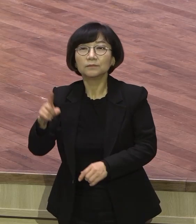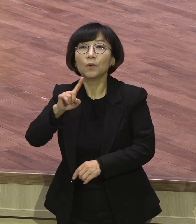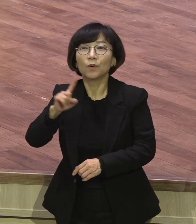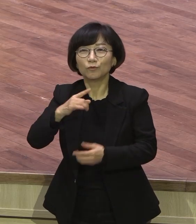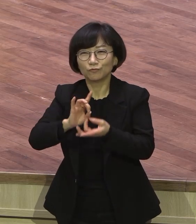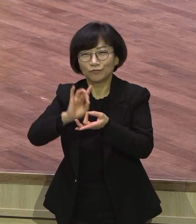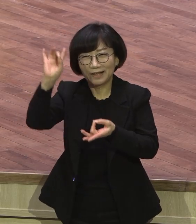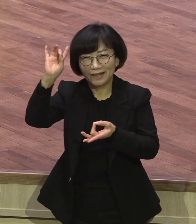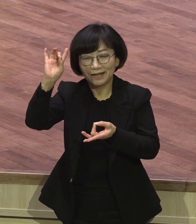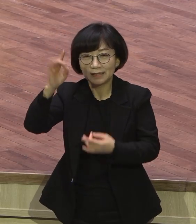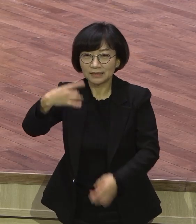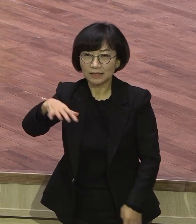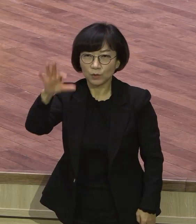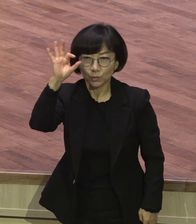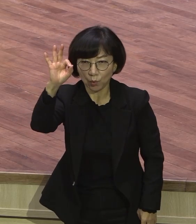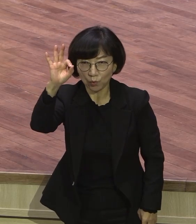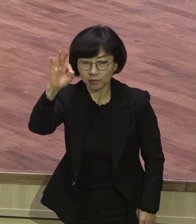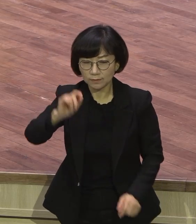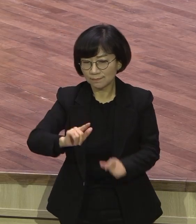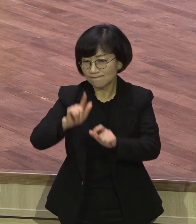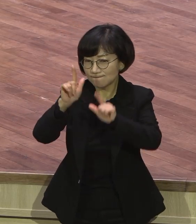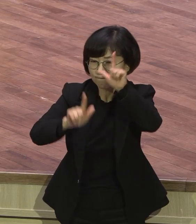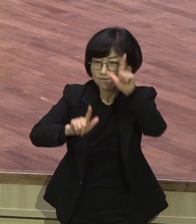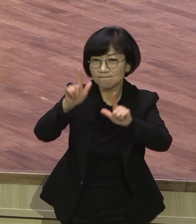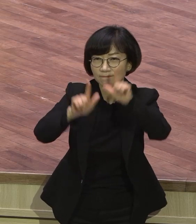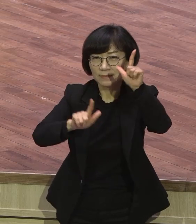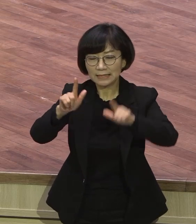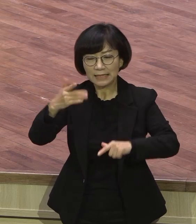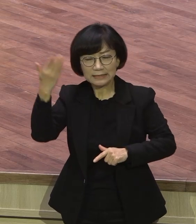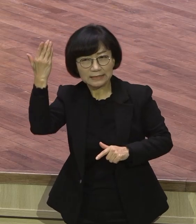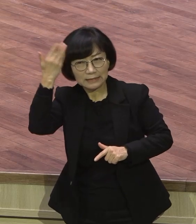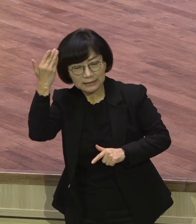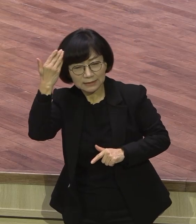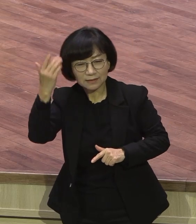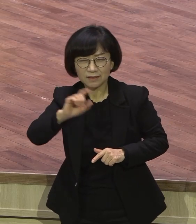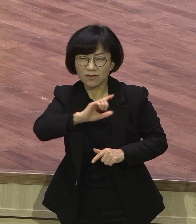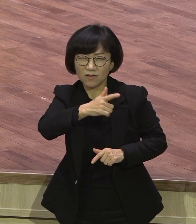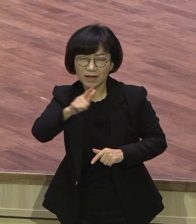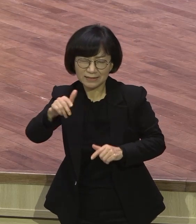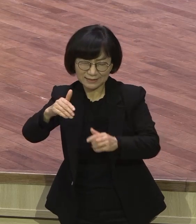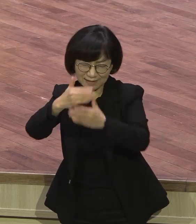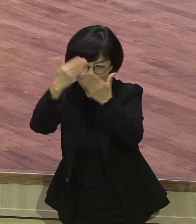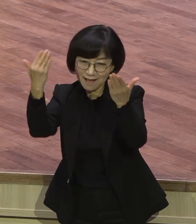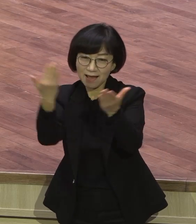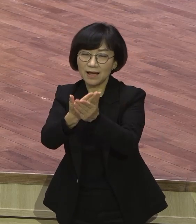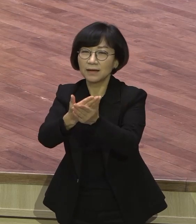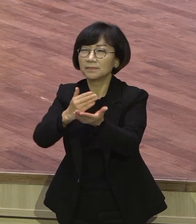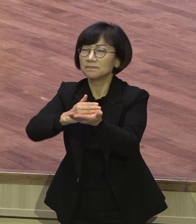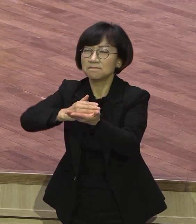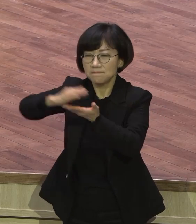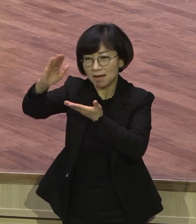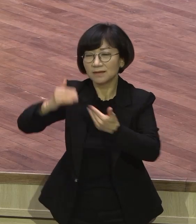있고 형상이 될 수 있고 지식이 될 수 있고 그것이 그 무엇이 될 수 있습니다. 그것을 철저히 배경해야 합니다.